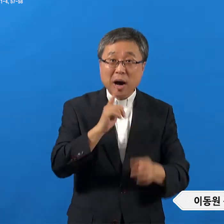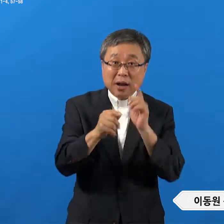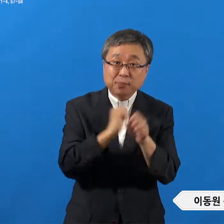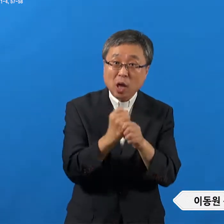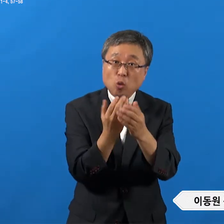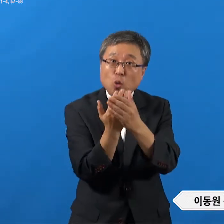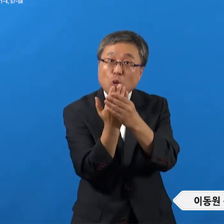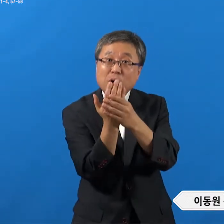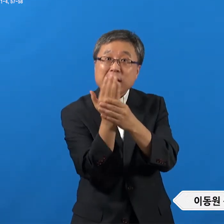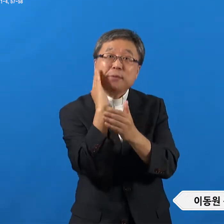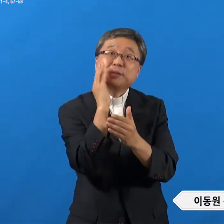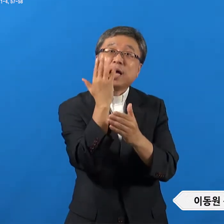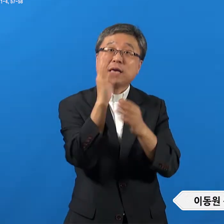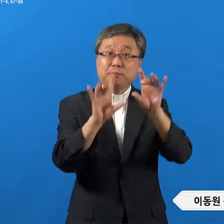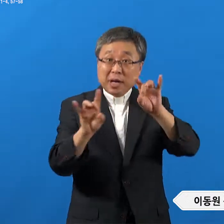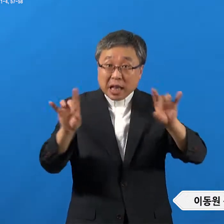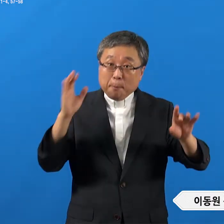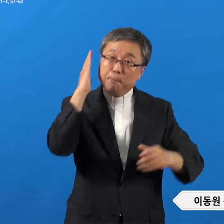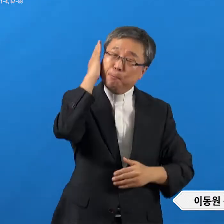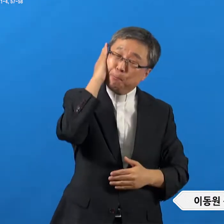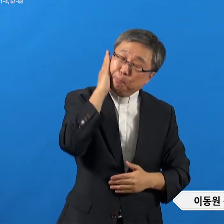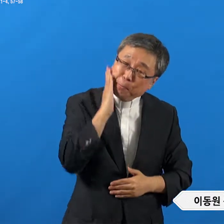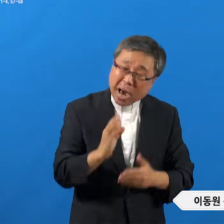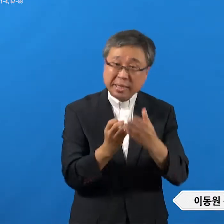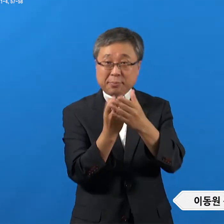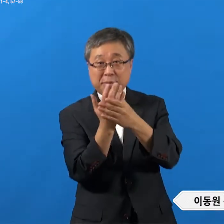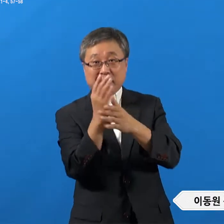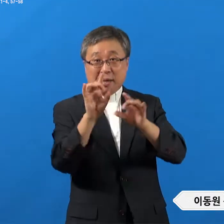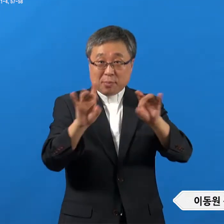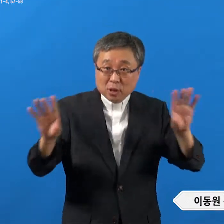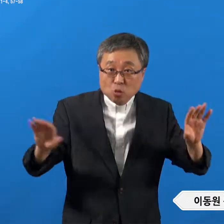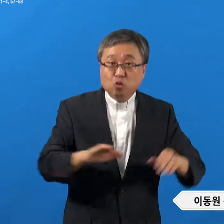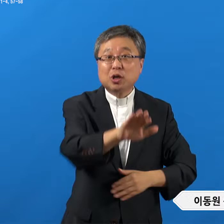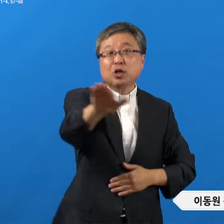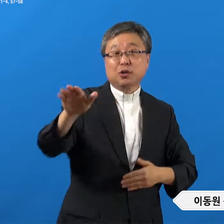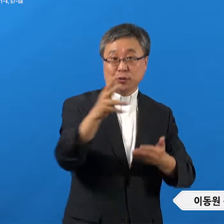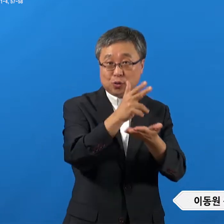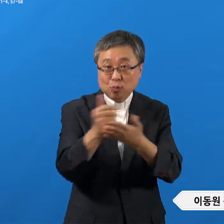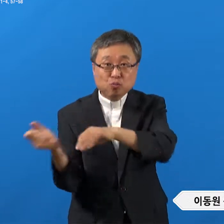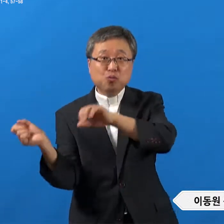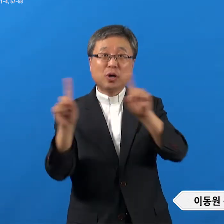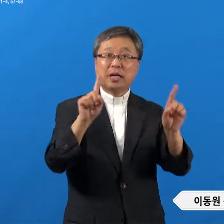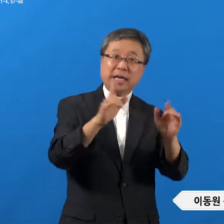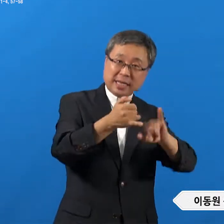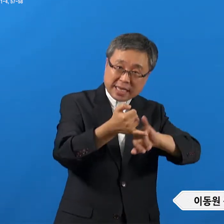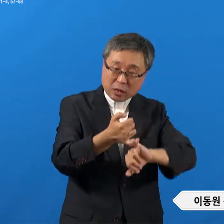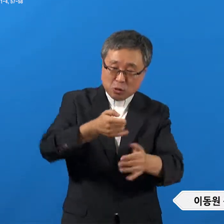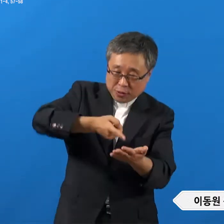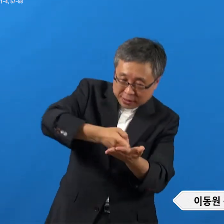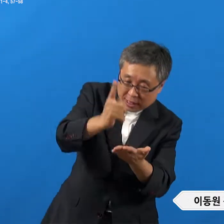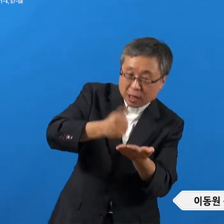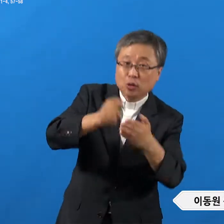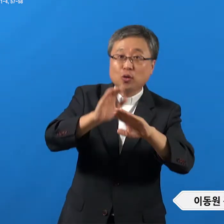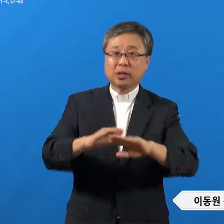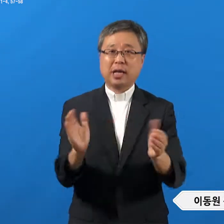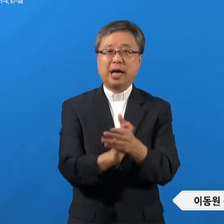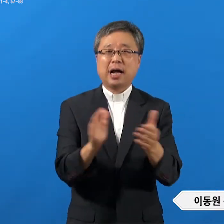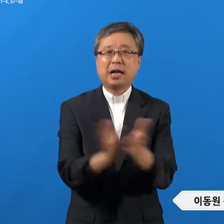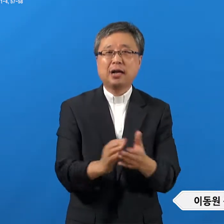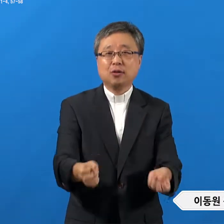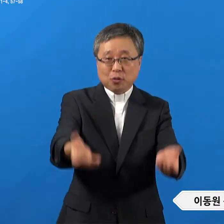돋아나는 잎사귀마다, 저 파란 잎사귀마다 우리 주님은 부활의 약속을 새겨놓으셨다고.